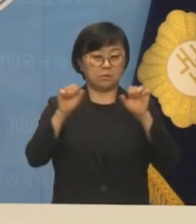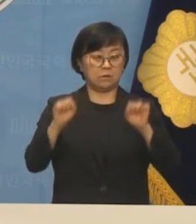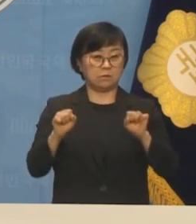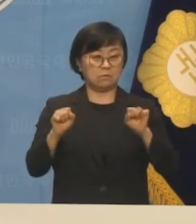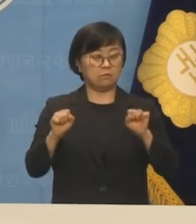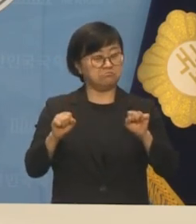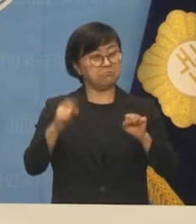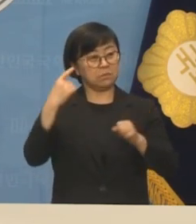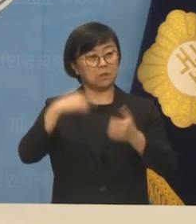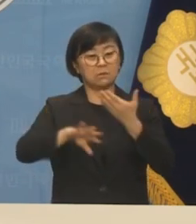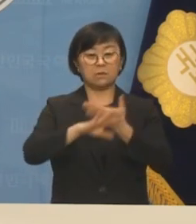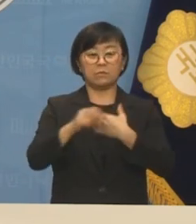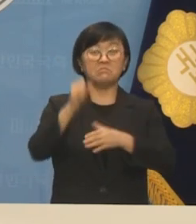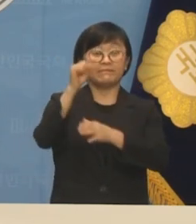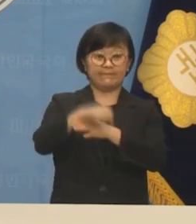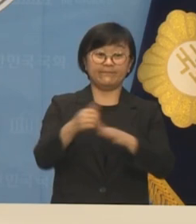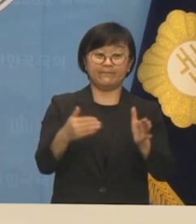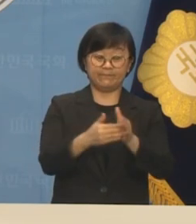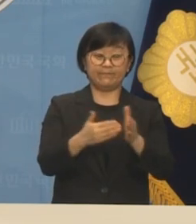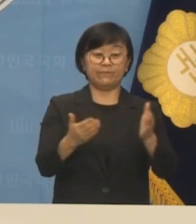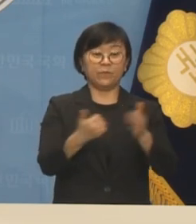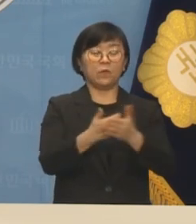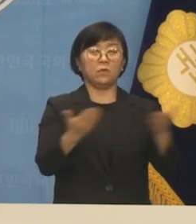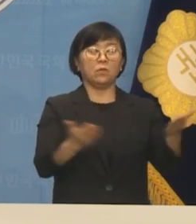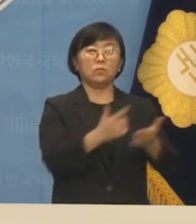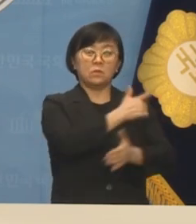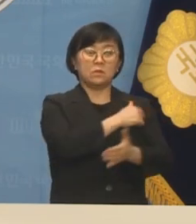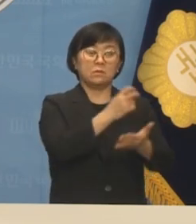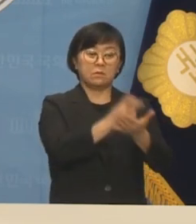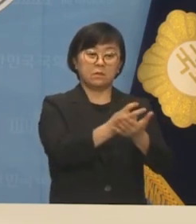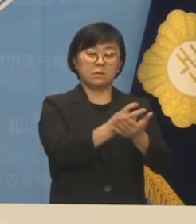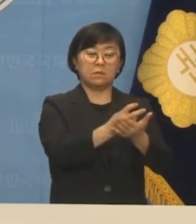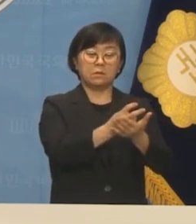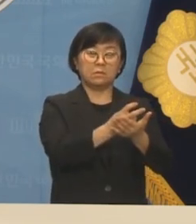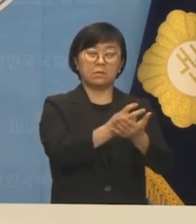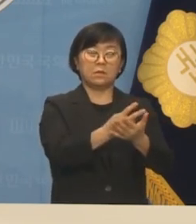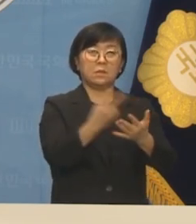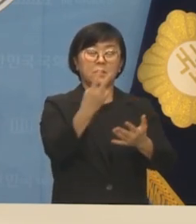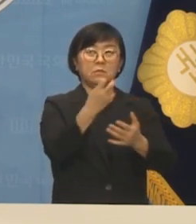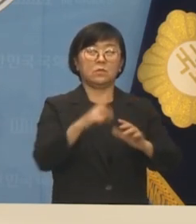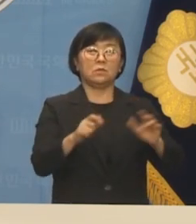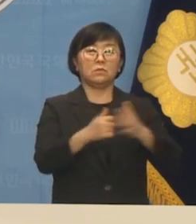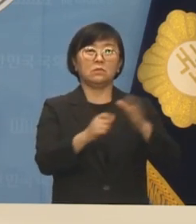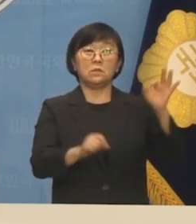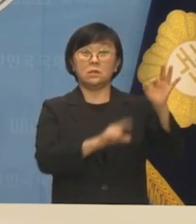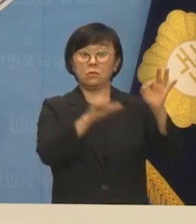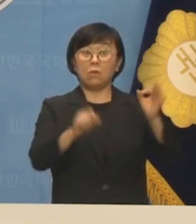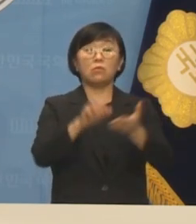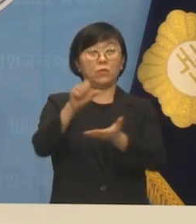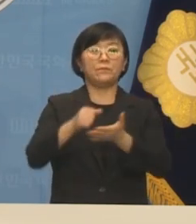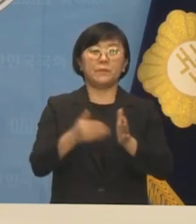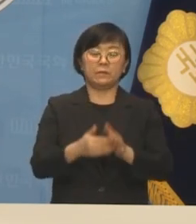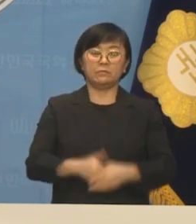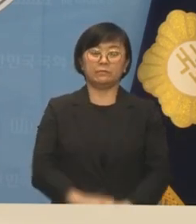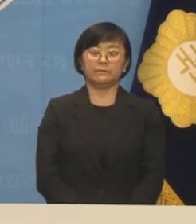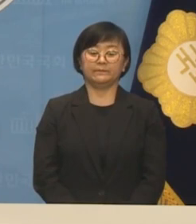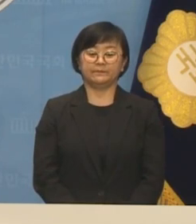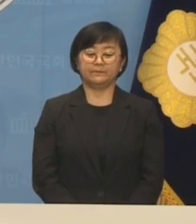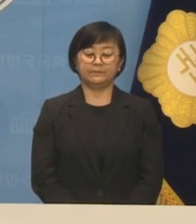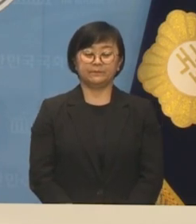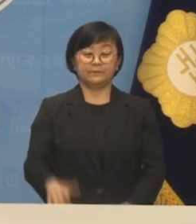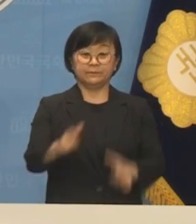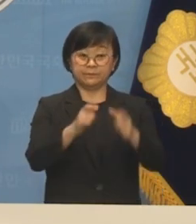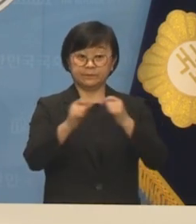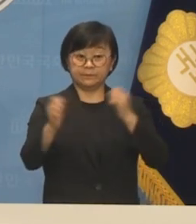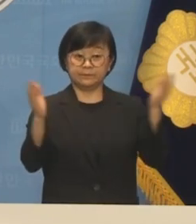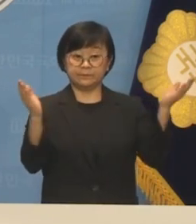별다른 이견 없이 이를 승인하여 노동이사제가 2022년 10월 한국콘텐츠진흥원에 도입이 되었습니다. 저희 지부는